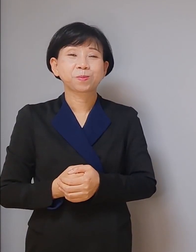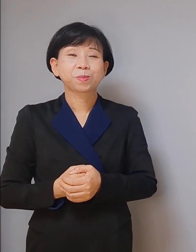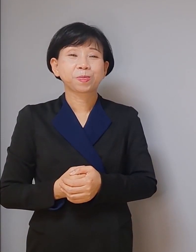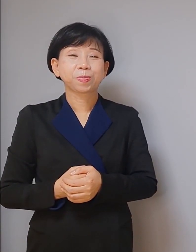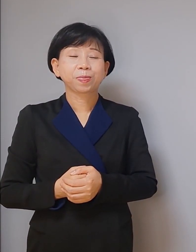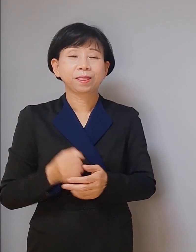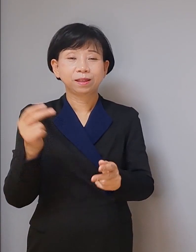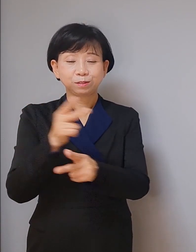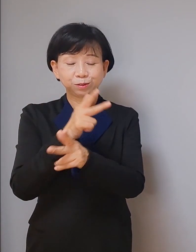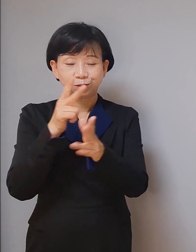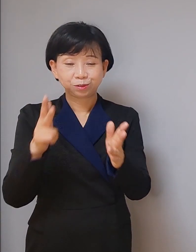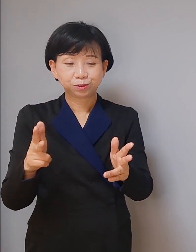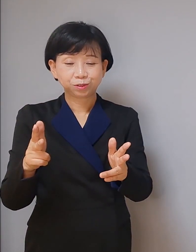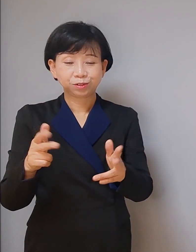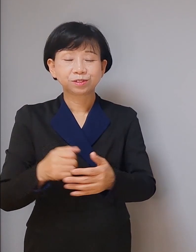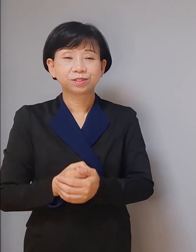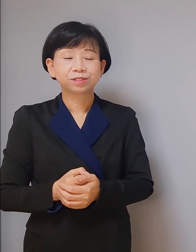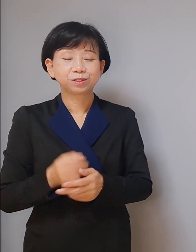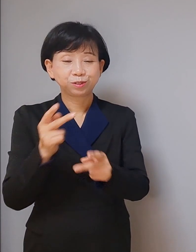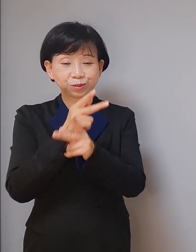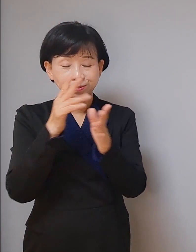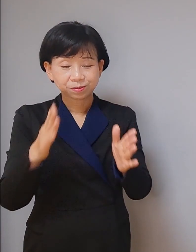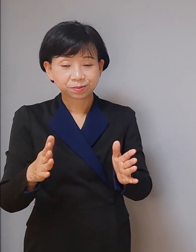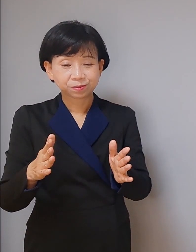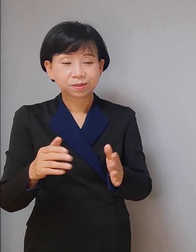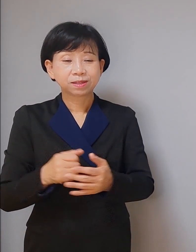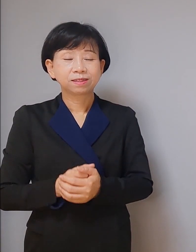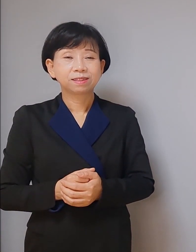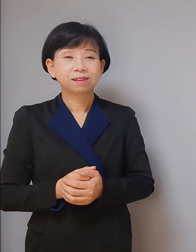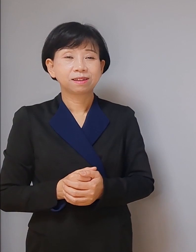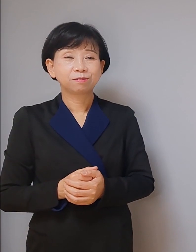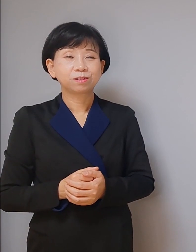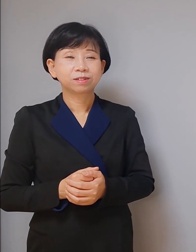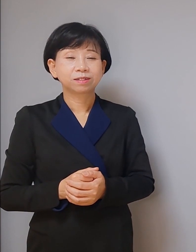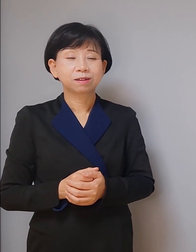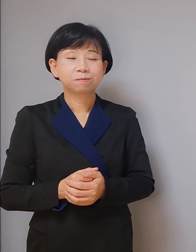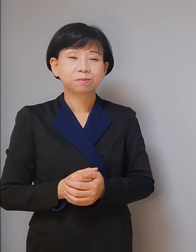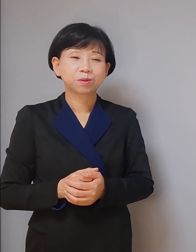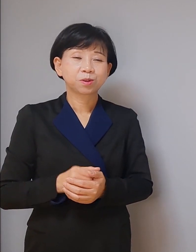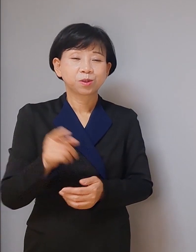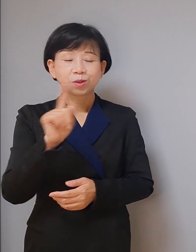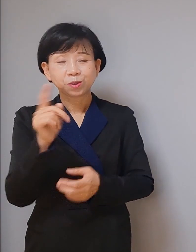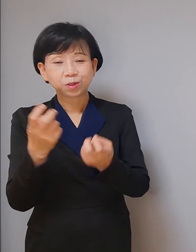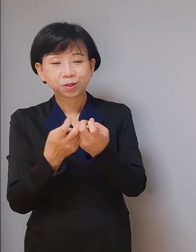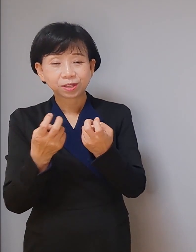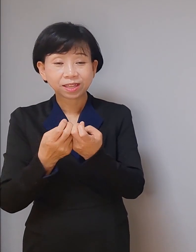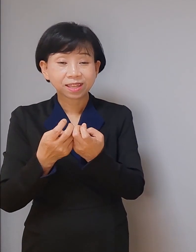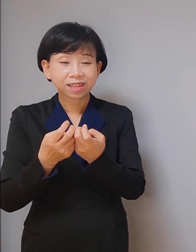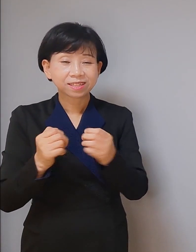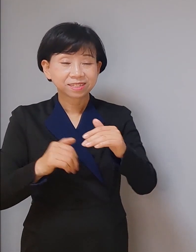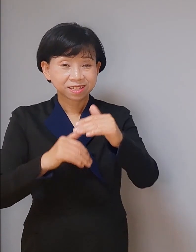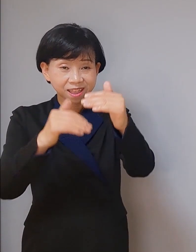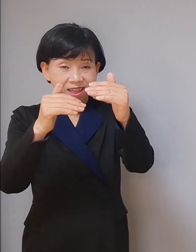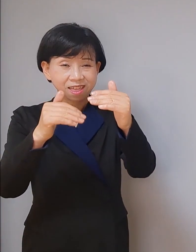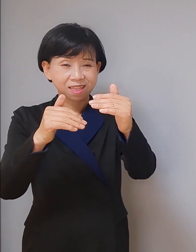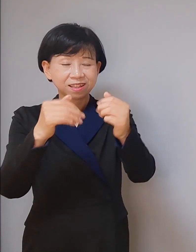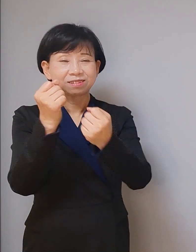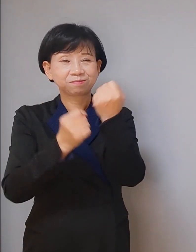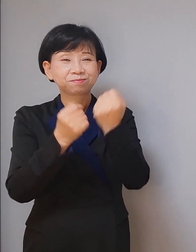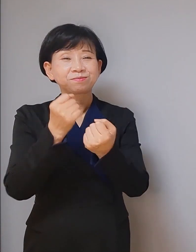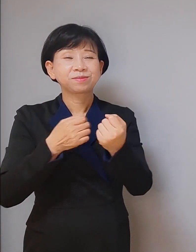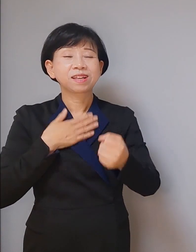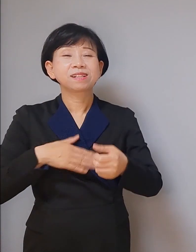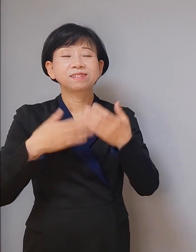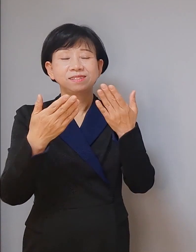우리가 어떻게 해야 되는지 말씀을 드릴 거니까요. 오늘은 그 VIP가 하나님께서 떠오르게 하신 거니까